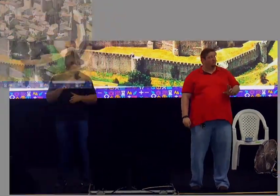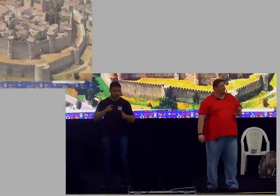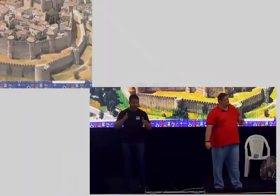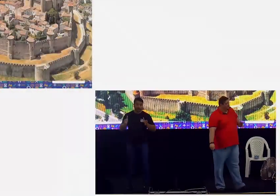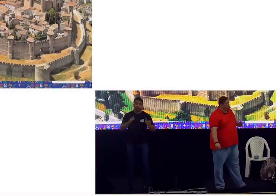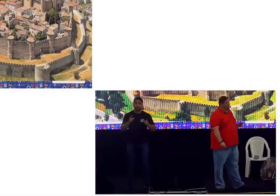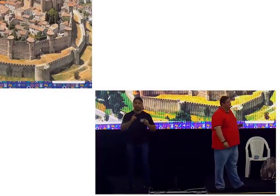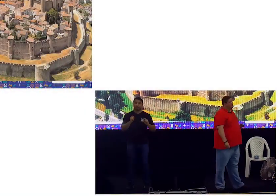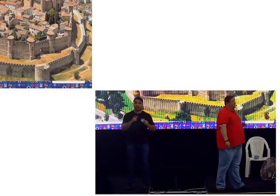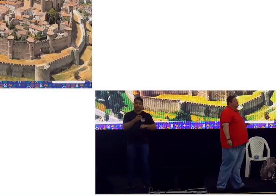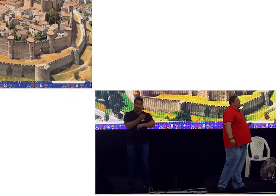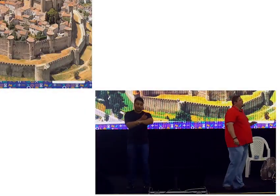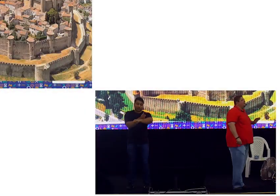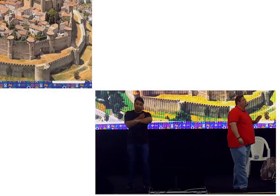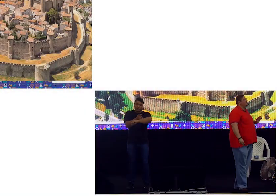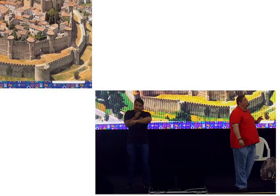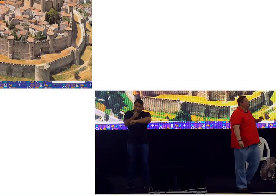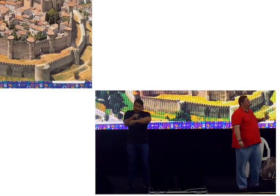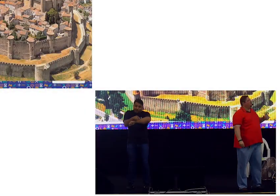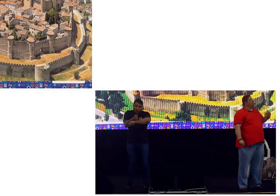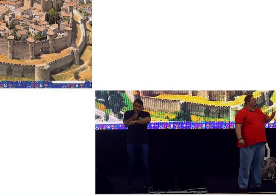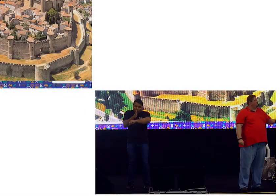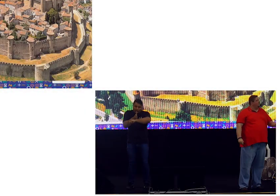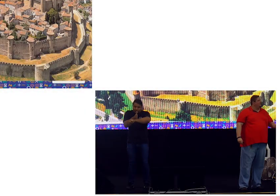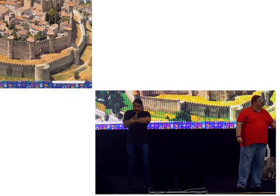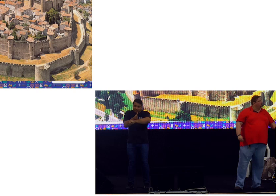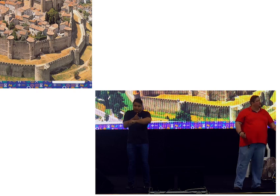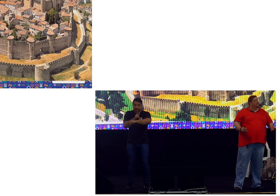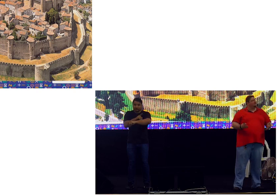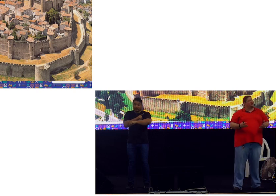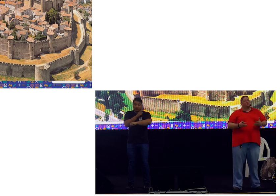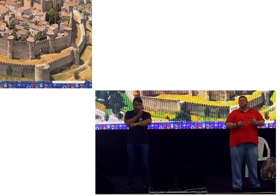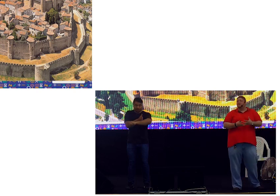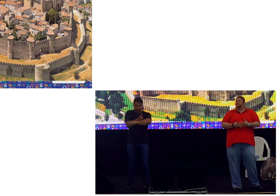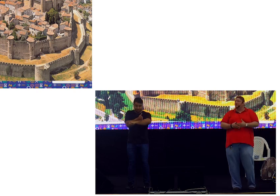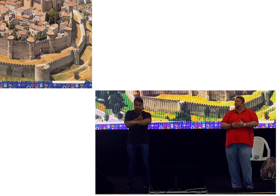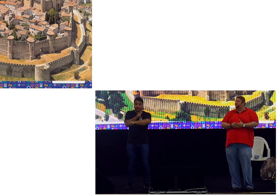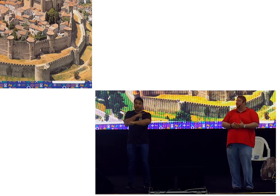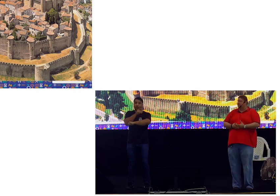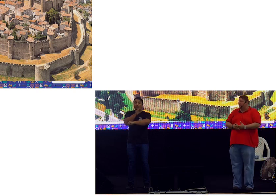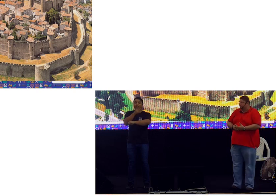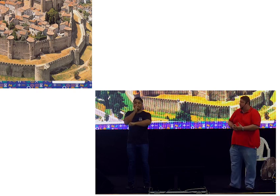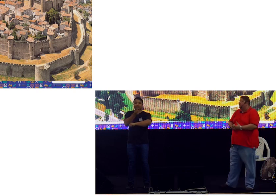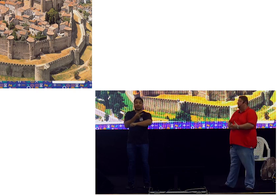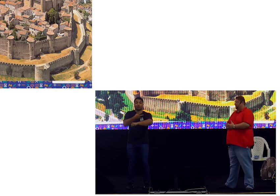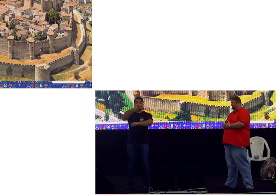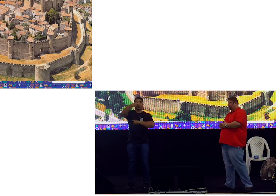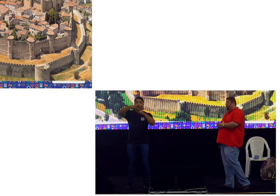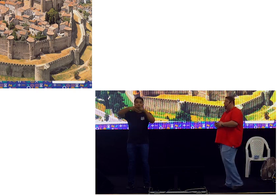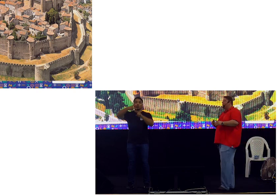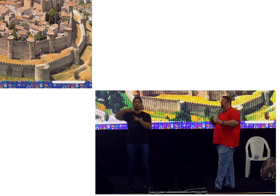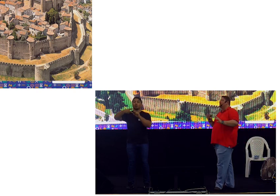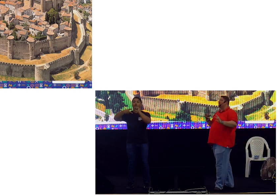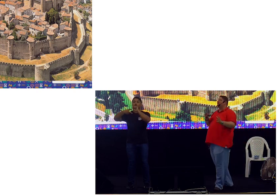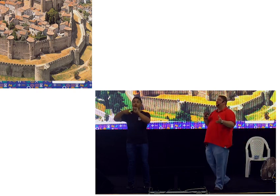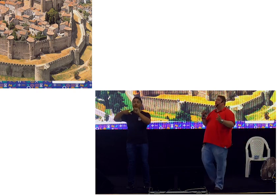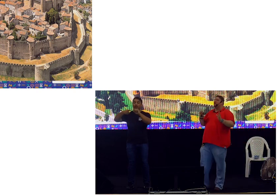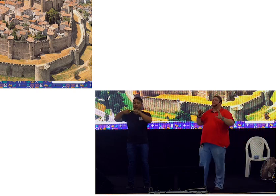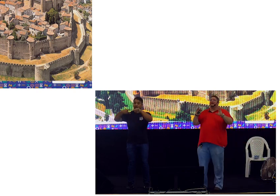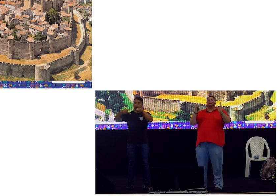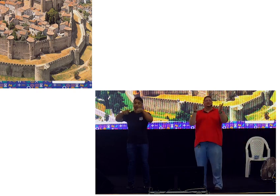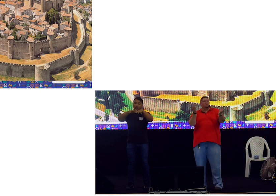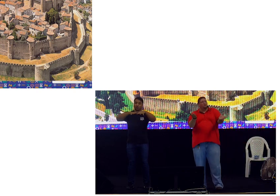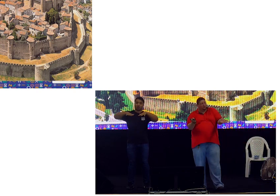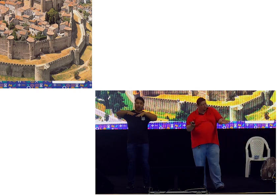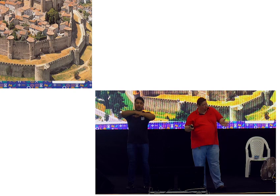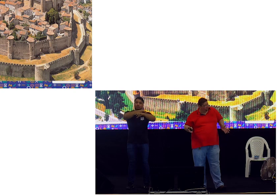que vai acontecer? A partir da Baixa Idade Média, a gente vai ter algumas modificações. Uma delas, o ambiente se